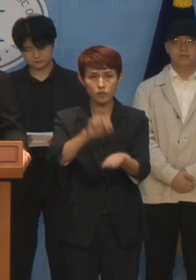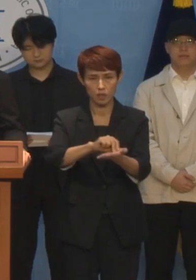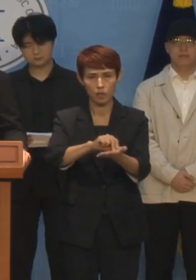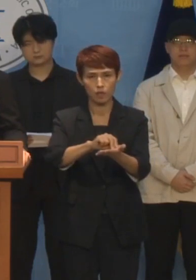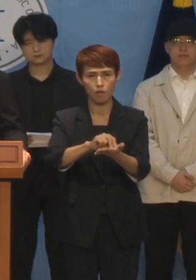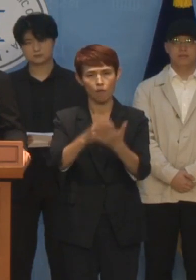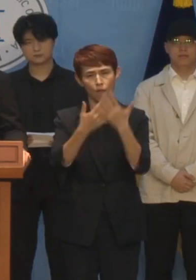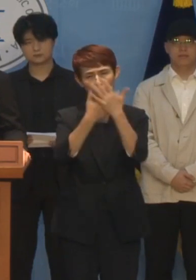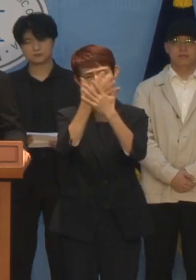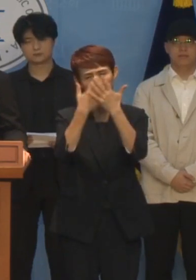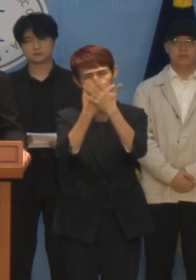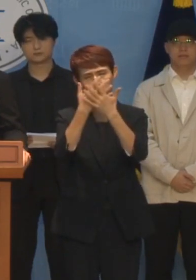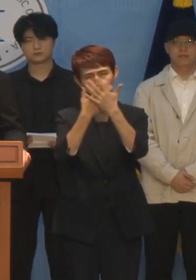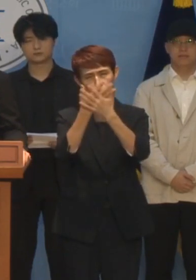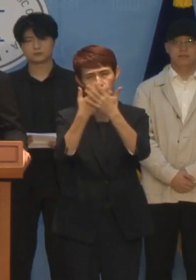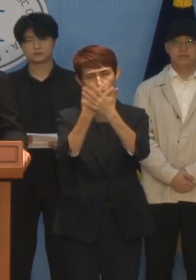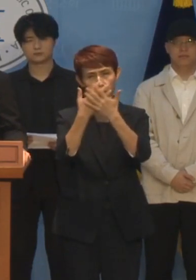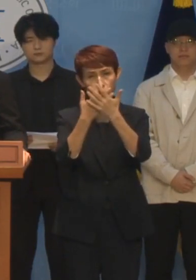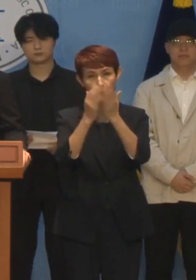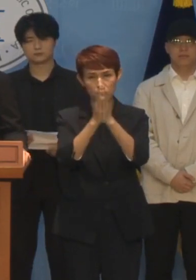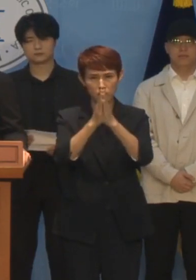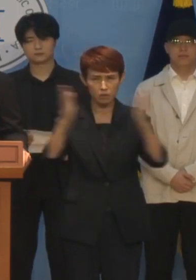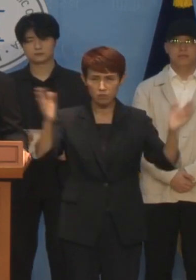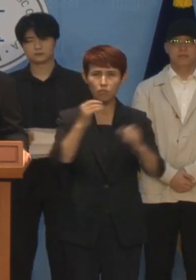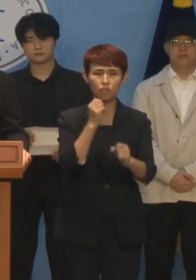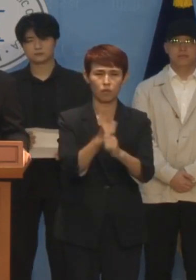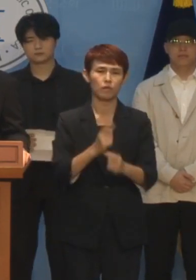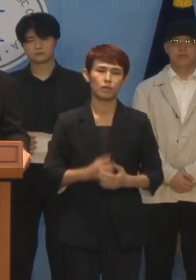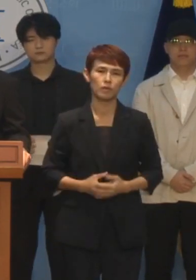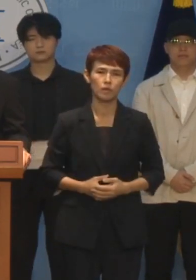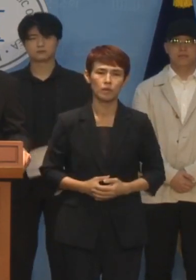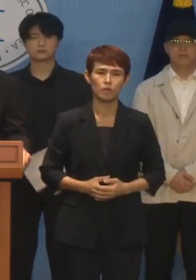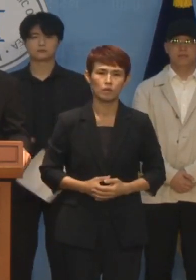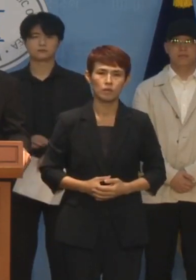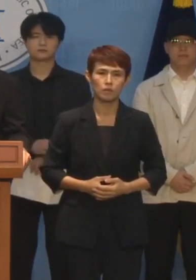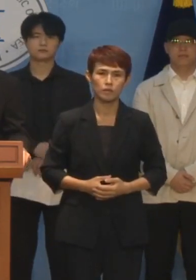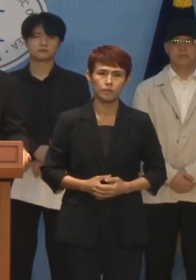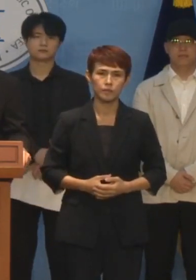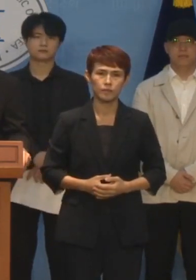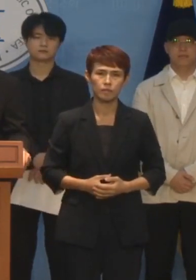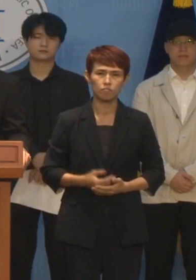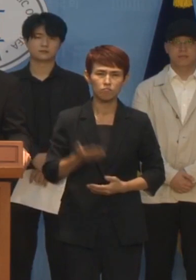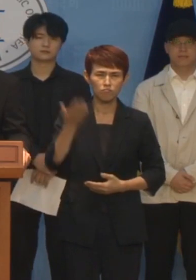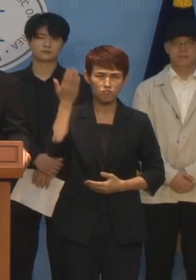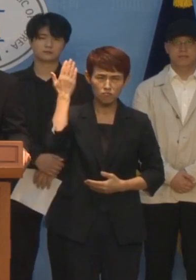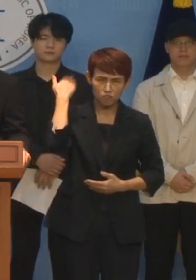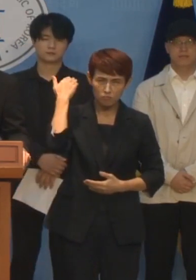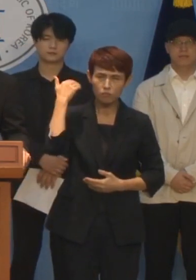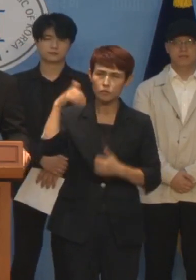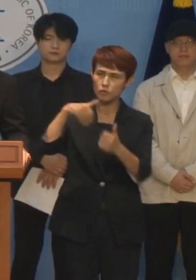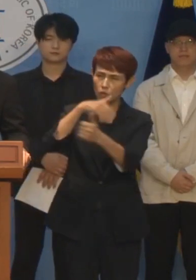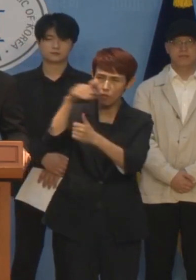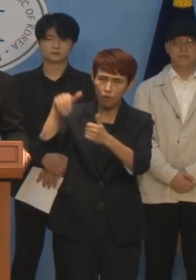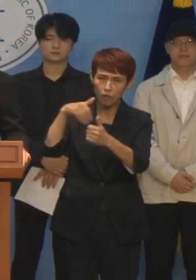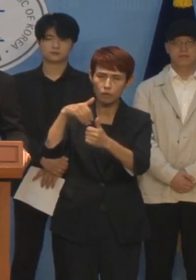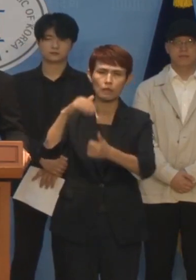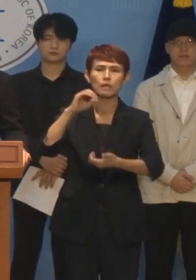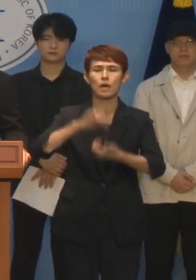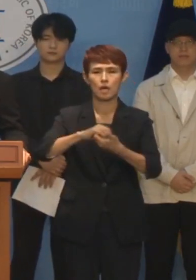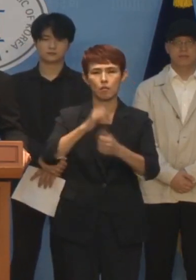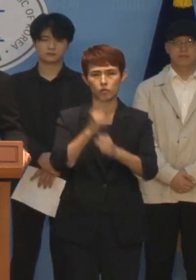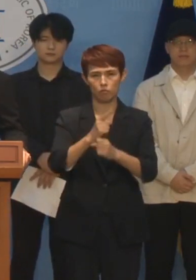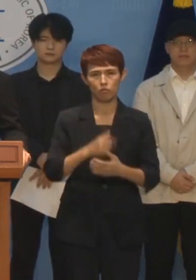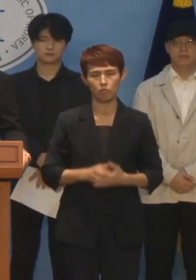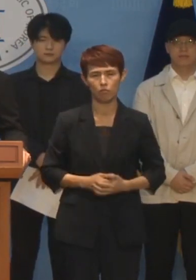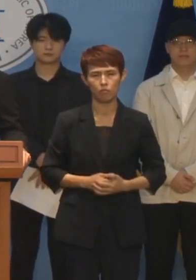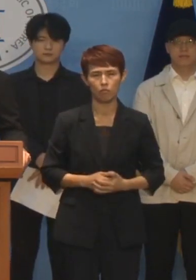불확실성의 30년은 이미 시작되고 있습니다. 기존의 성장 모델은 이미 그 한계를 노정하고 있으며 전통적